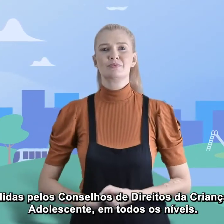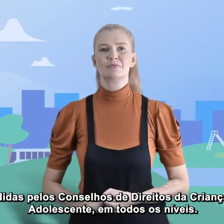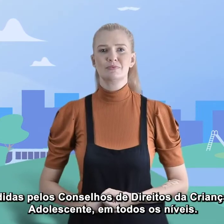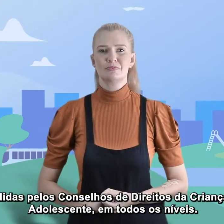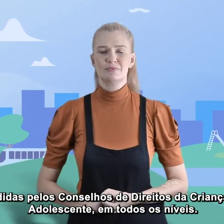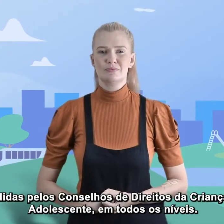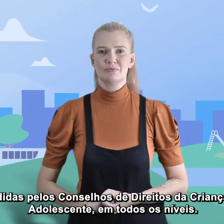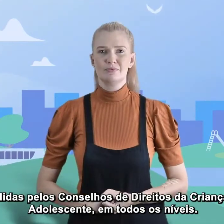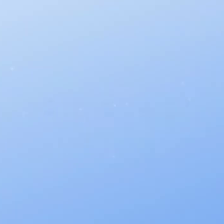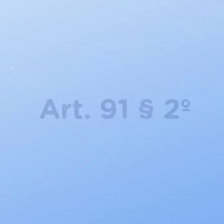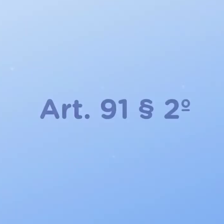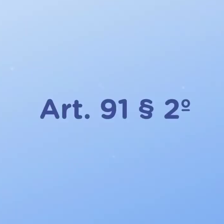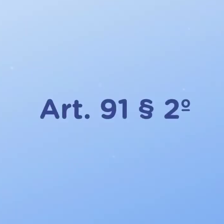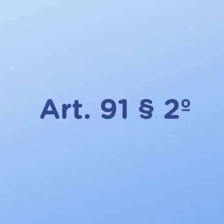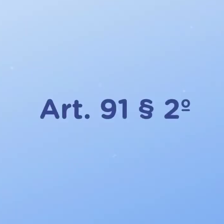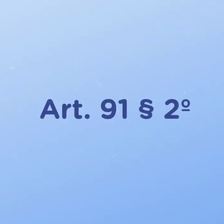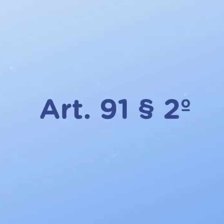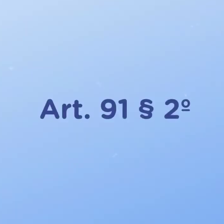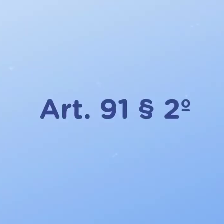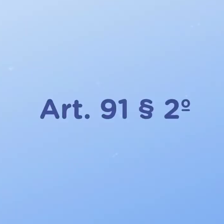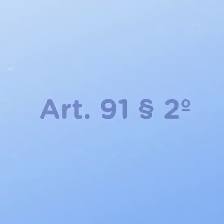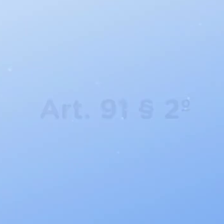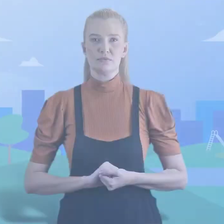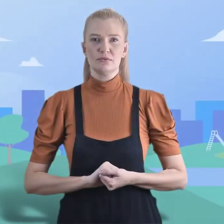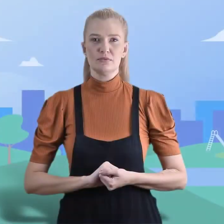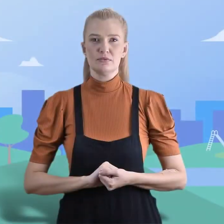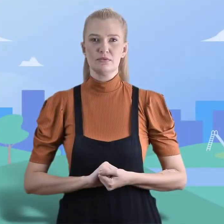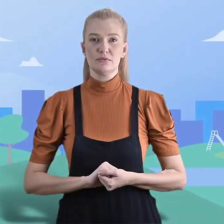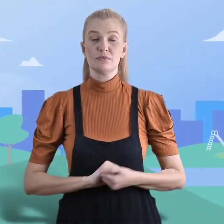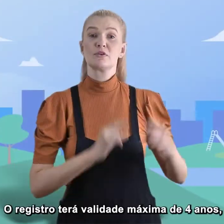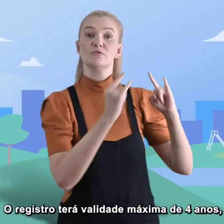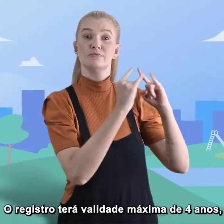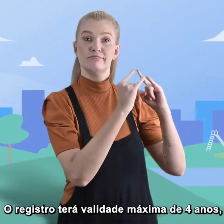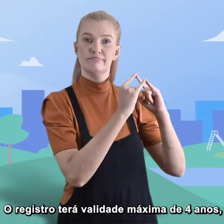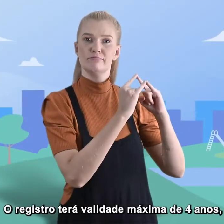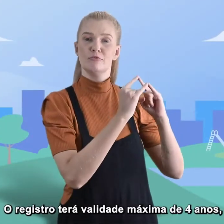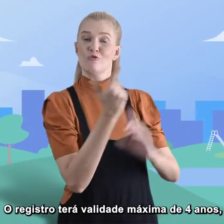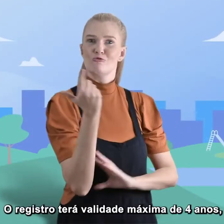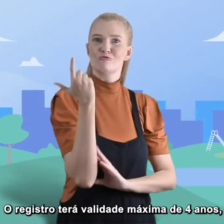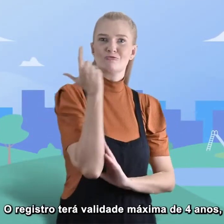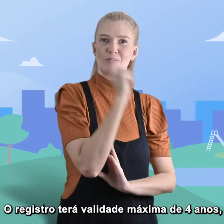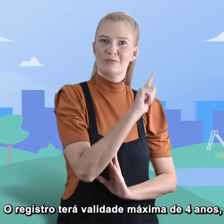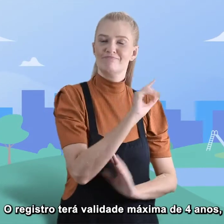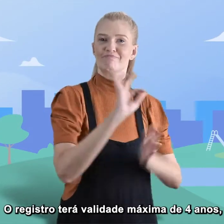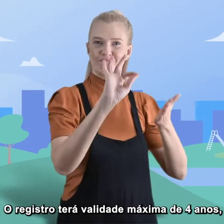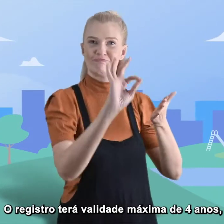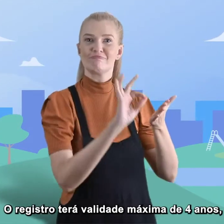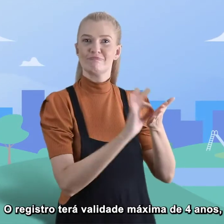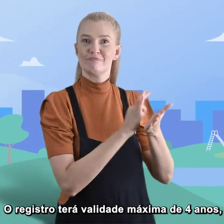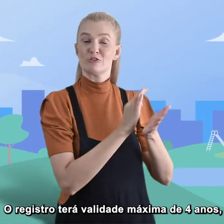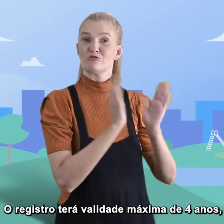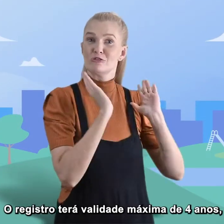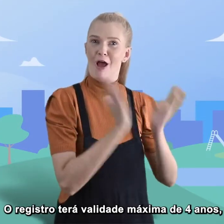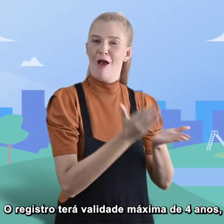níveis. Artigo 91, parágrafo 2º. O registro terá validade máxima de 4 anos,